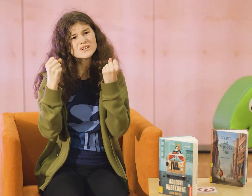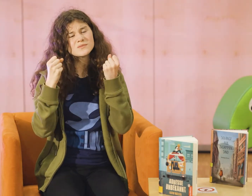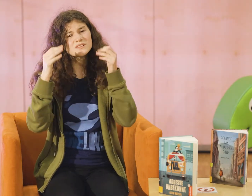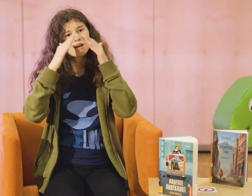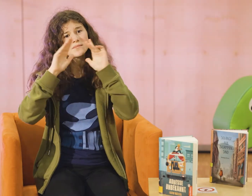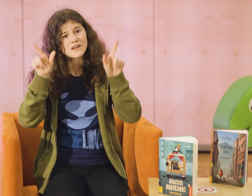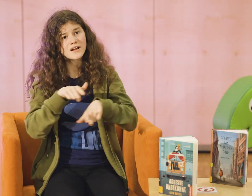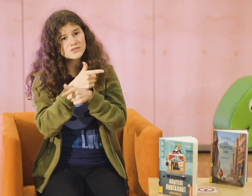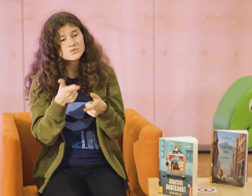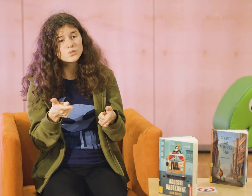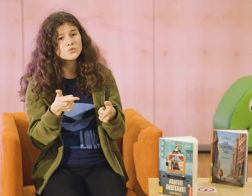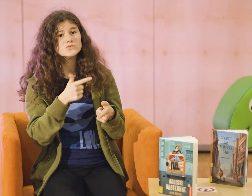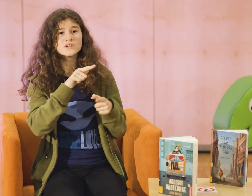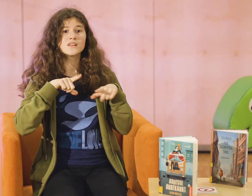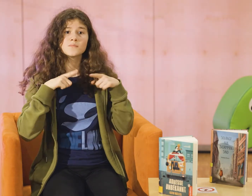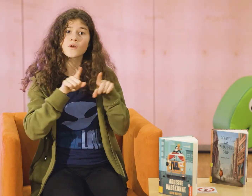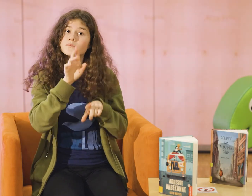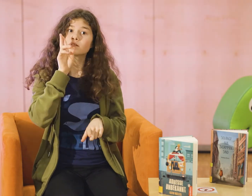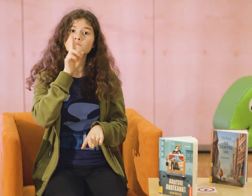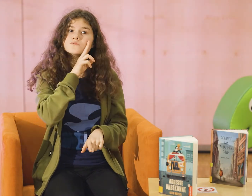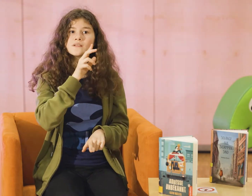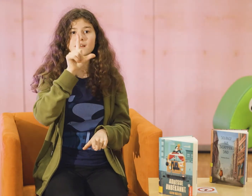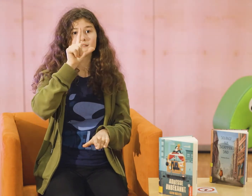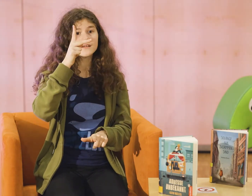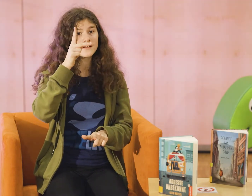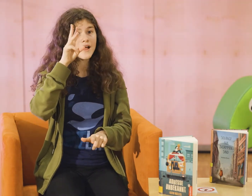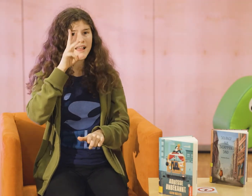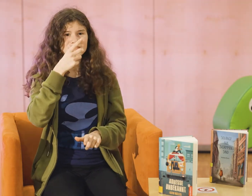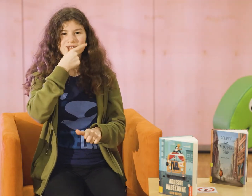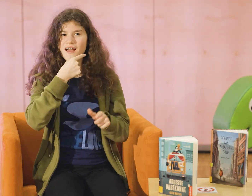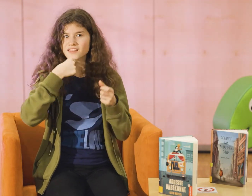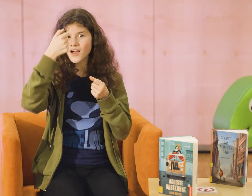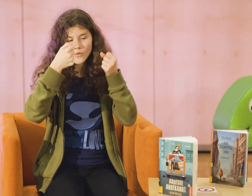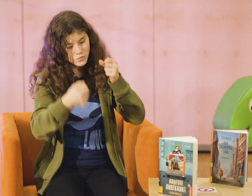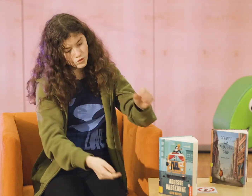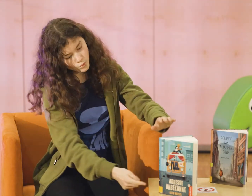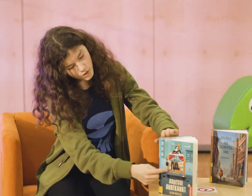ein pup hat sehr schwer zu hause weil er obdachlos ist und mit seiner mutter in einem vw bus lebt